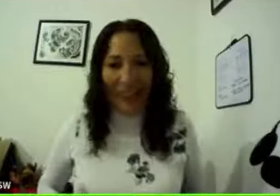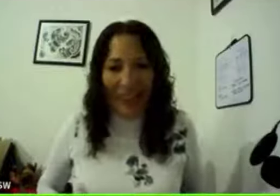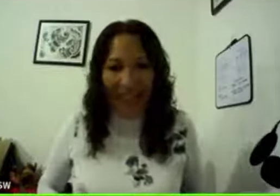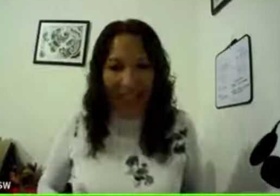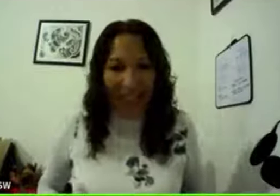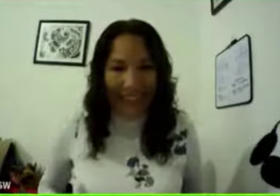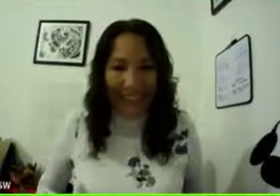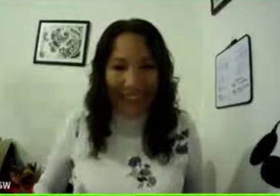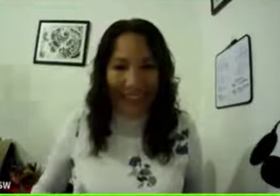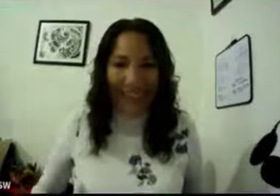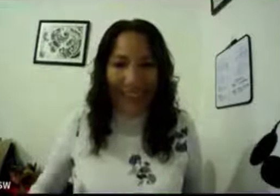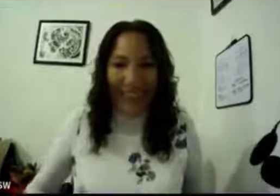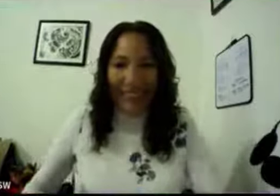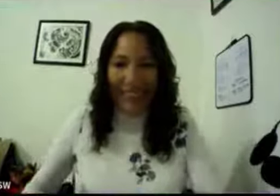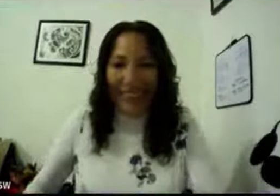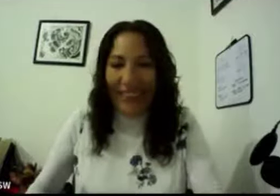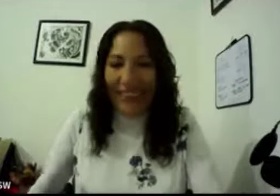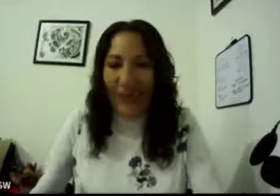compu.